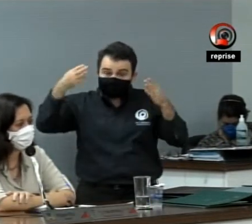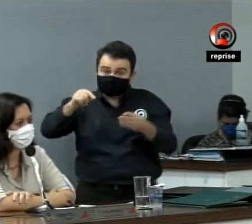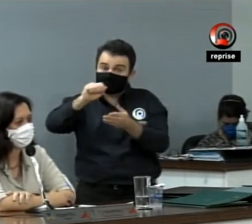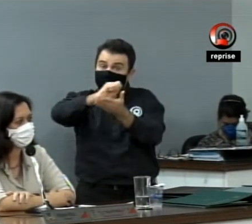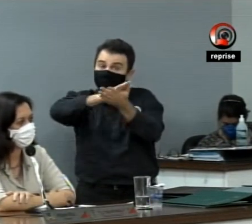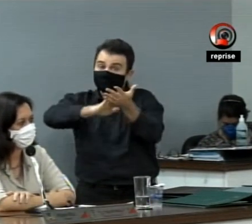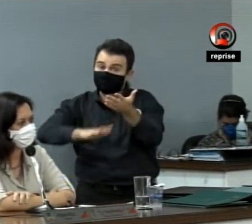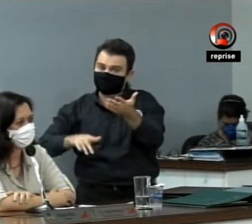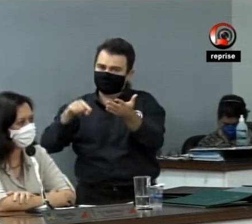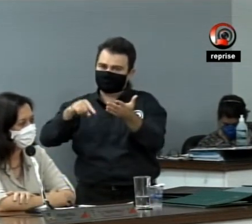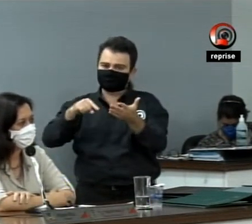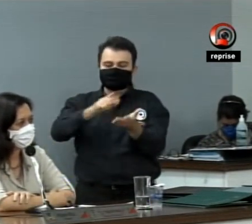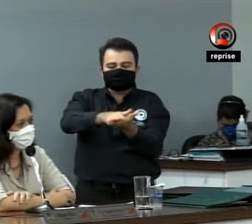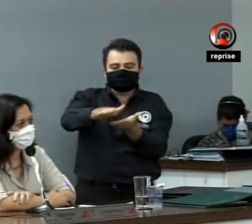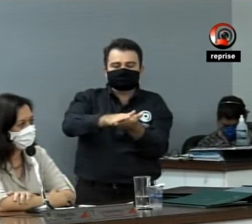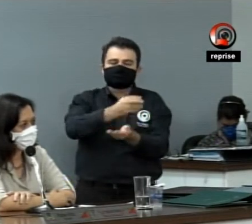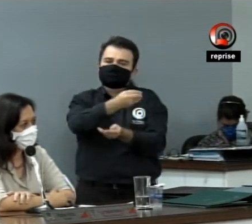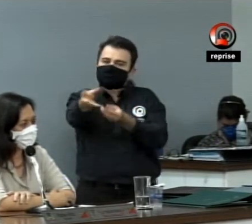pedagógicas impressa.